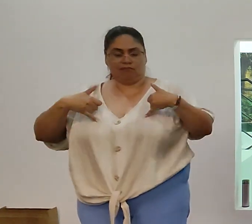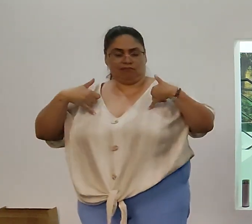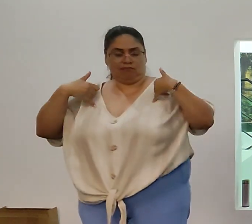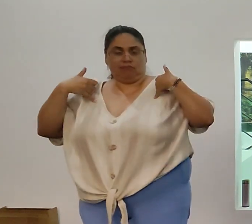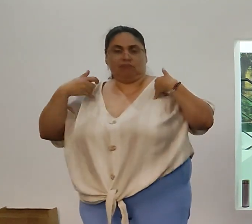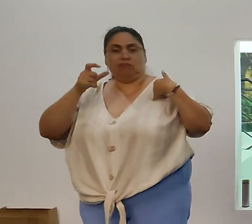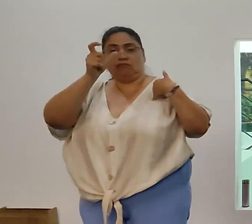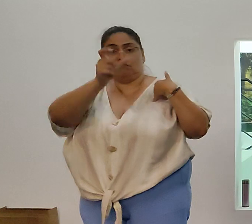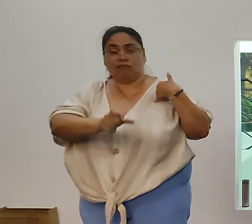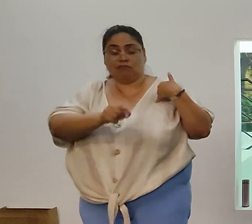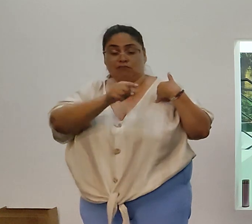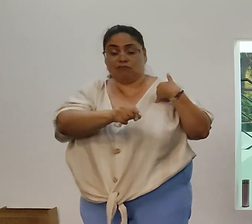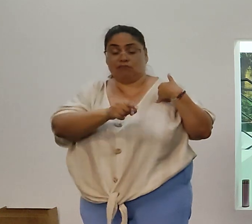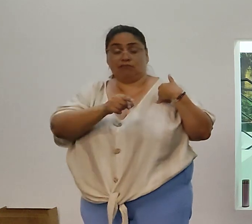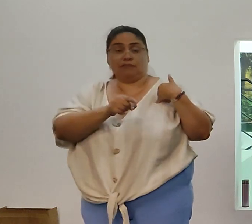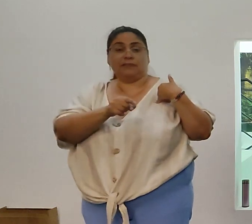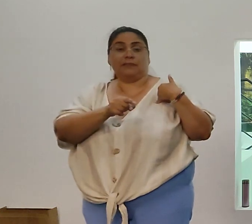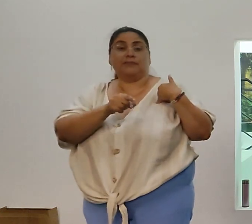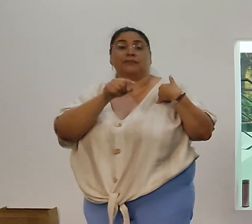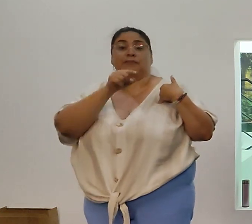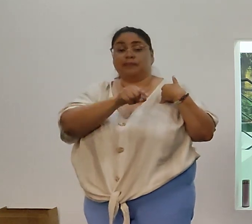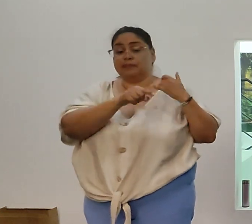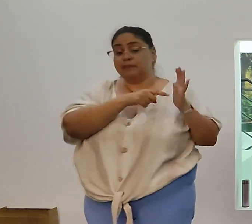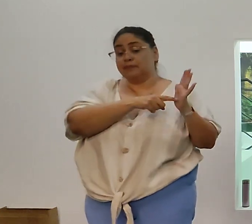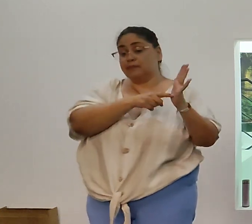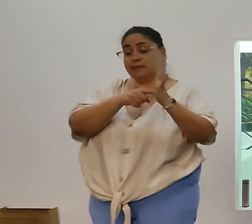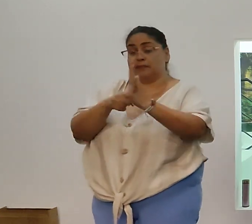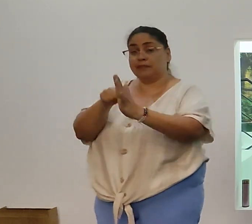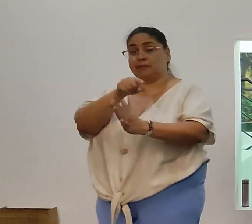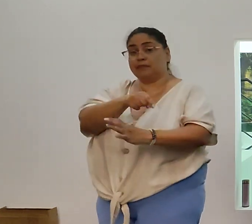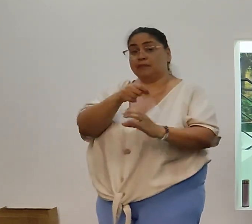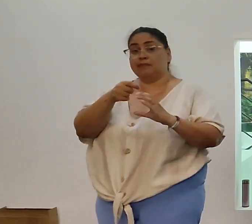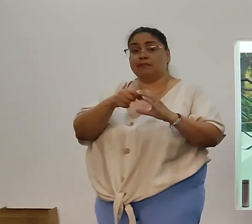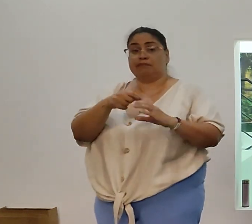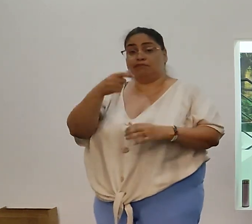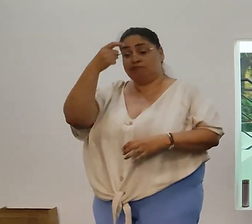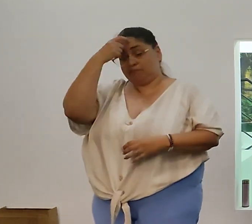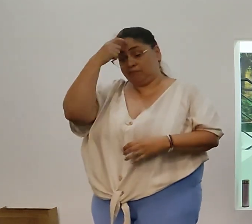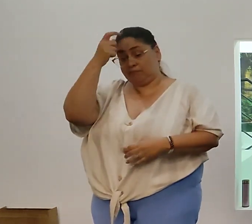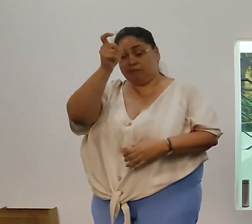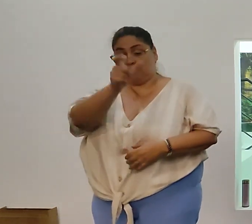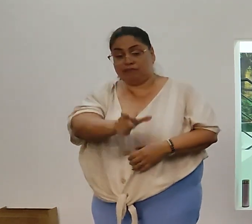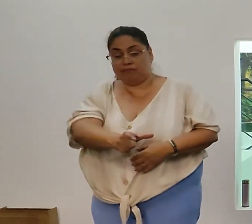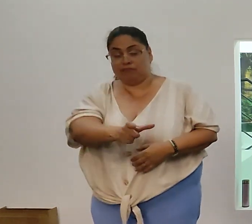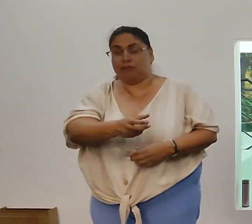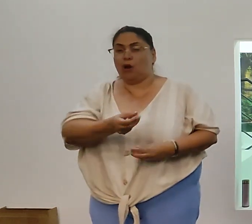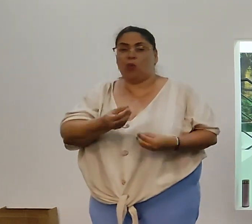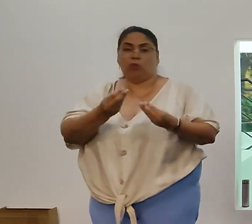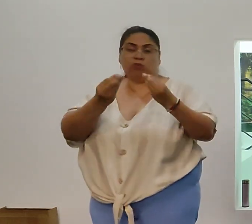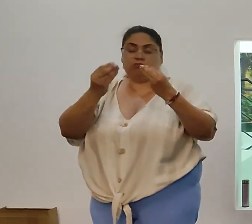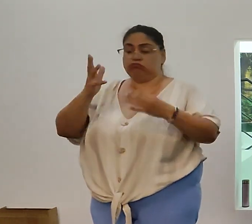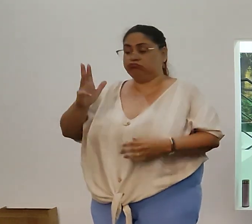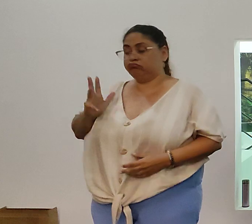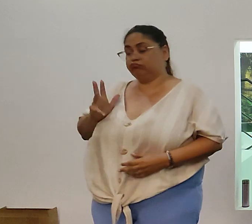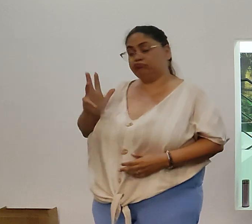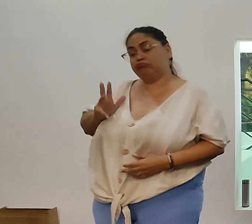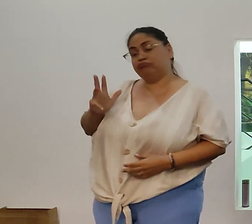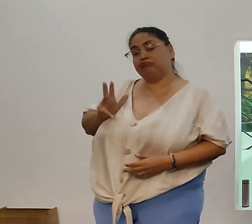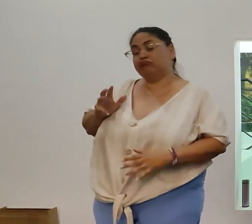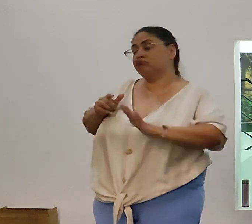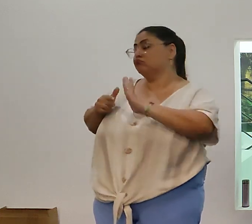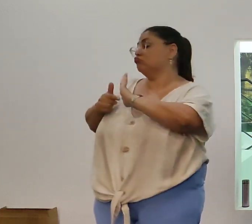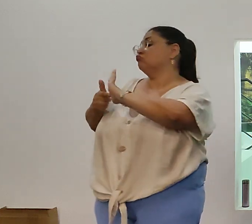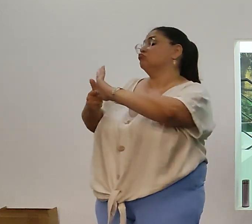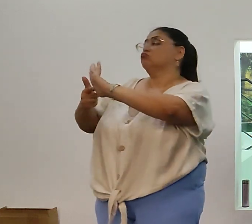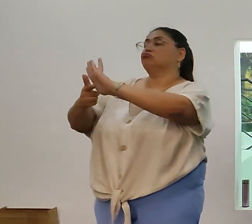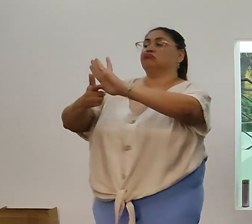roupa desta pessoa? Porque isso mostrava muito sobre o seu caráter. Ele não apenas era muito rico, como ele fazia questão